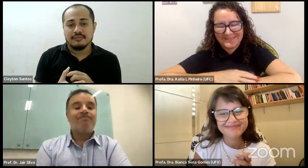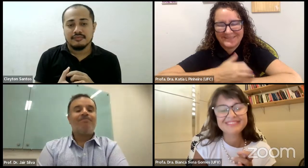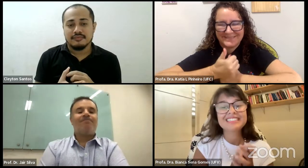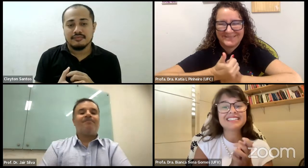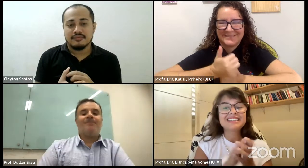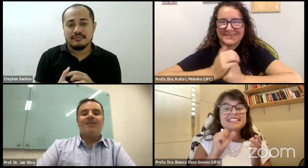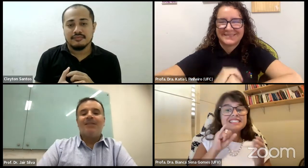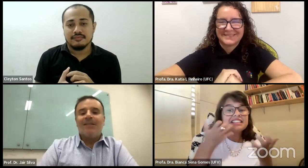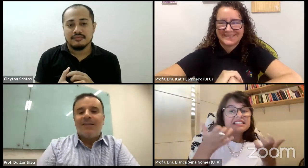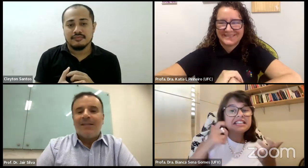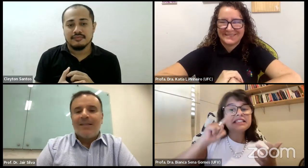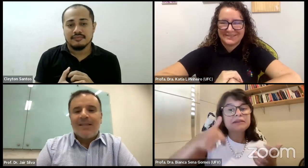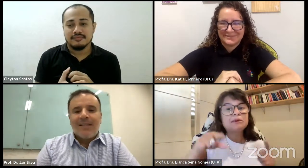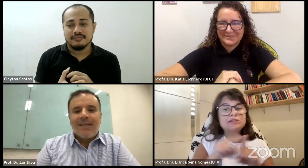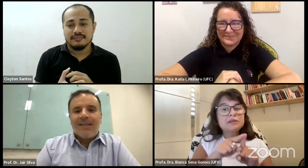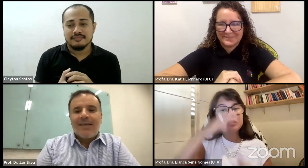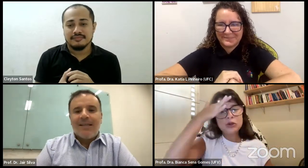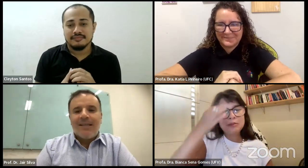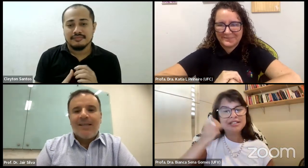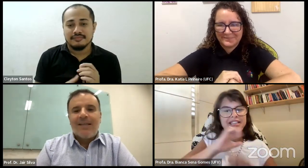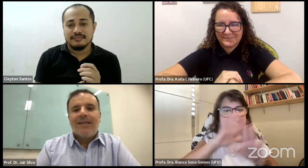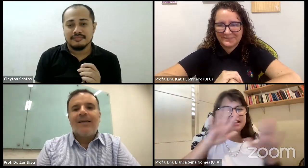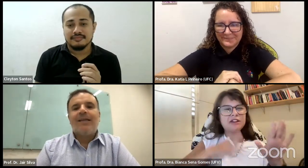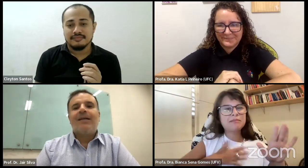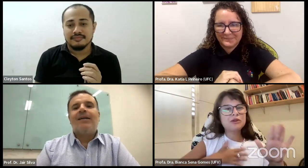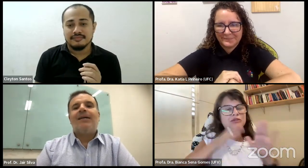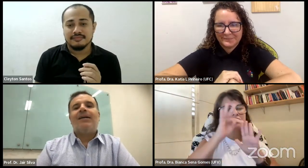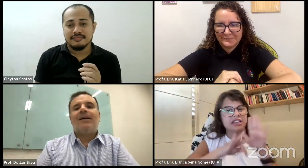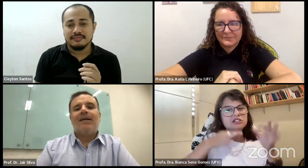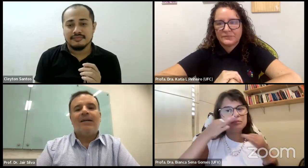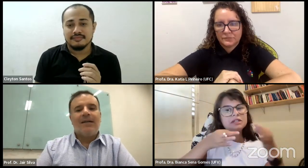banca. Um abraço.